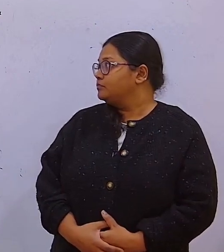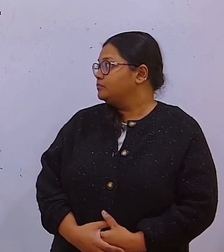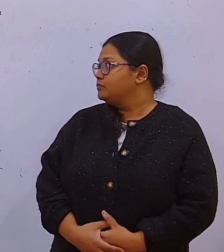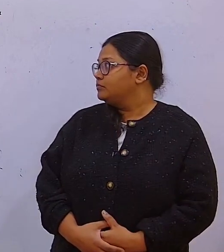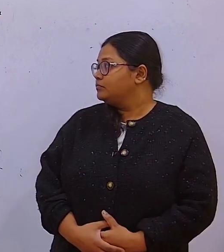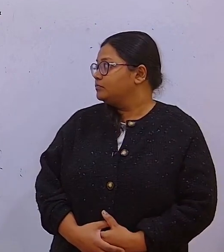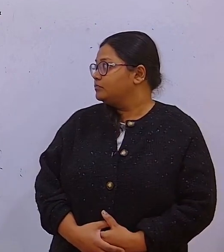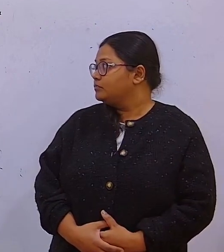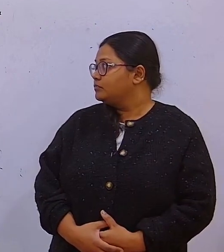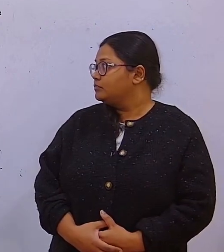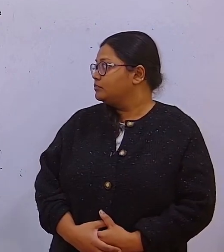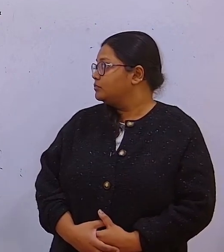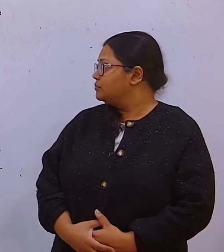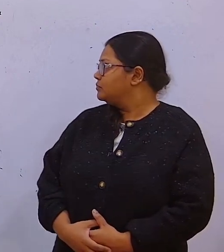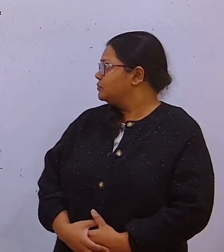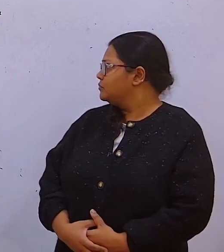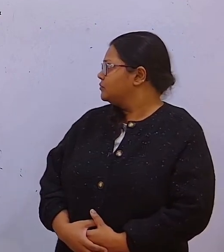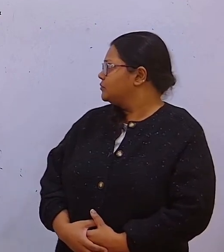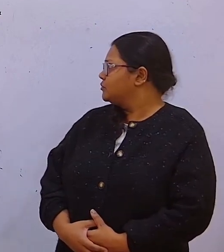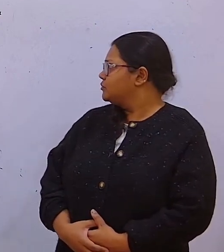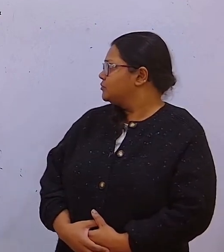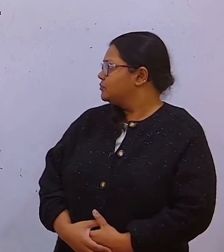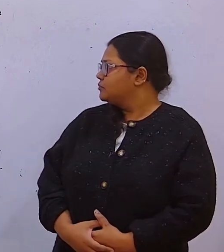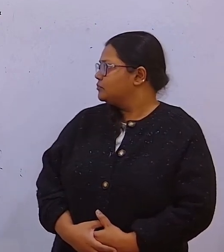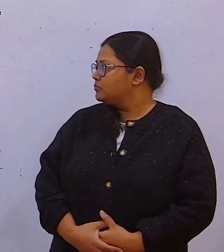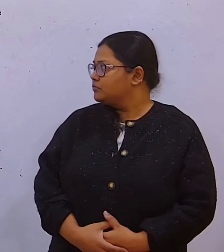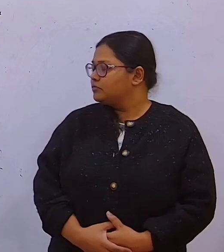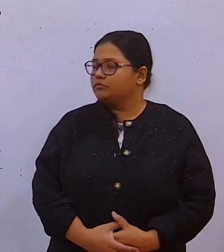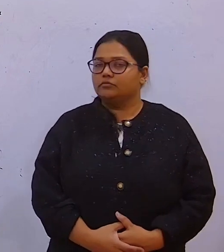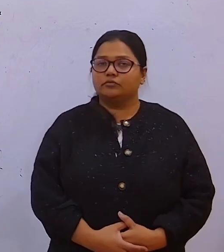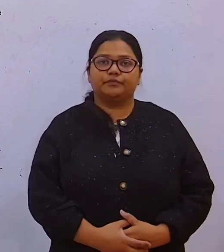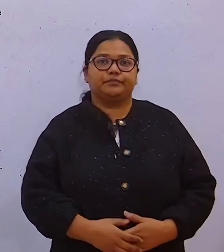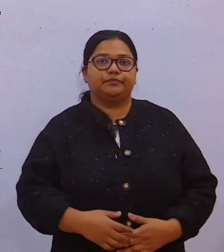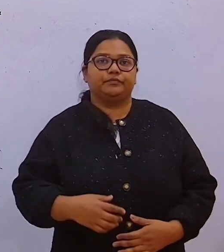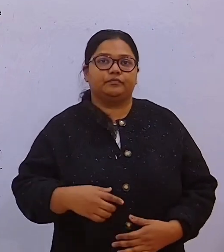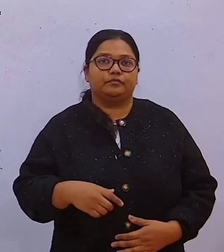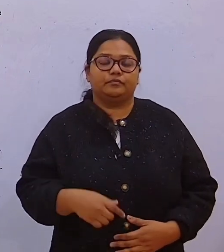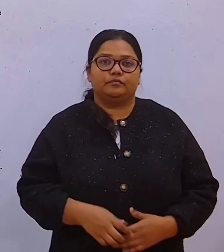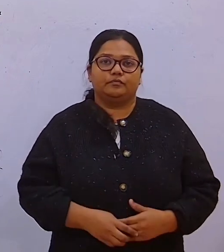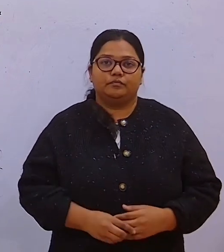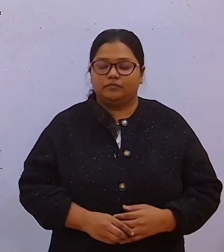LOAF, लॉफ, लॉफ। इसको क्या बोलते हैं? लॉफ,